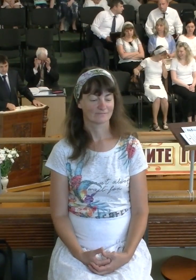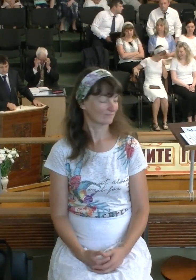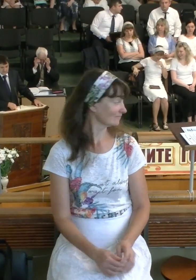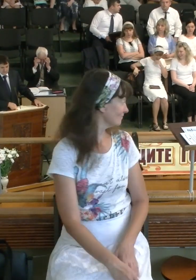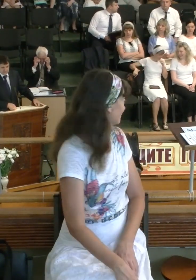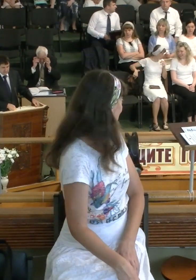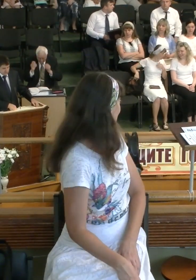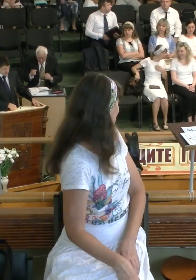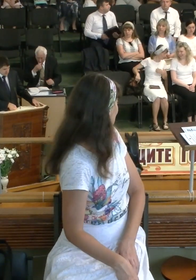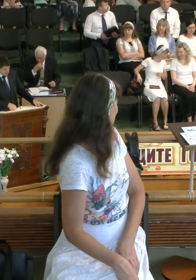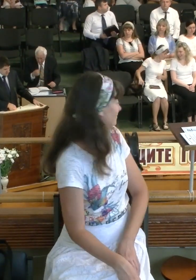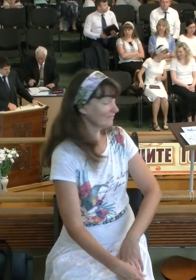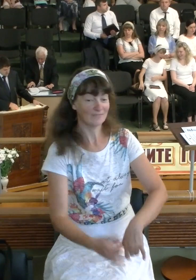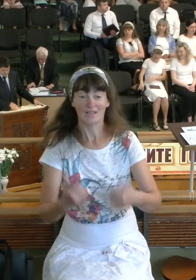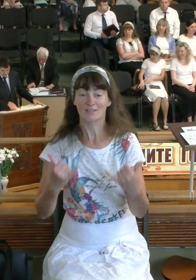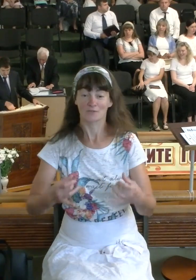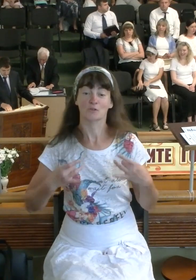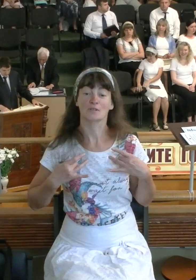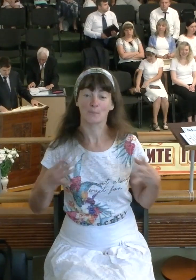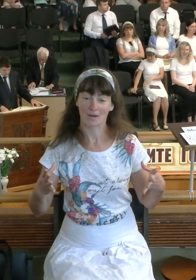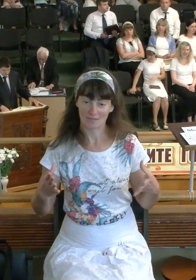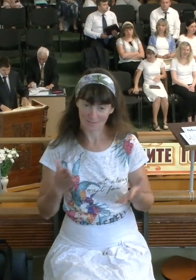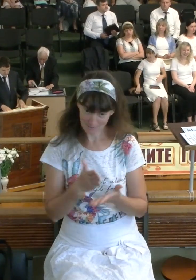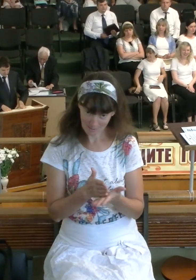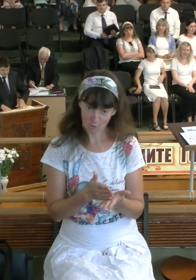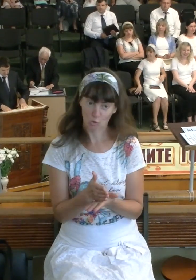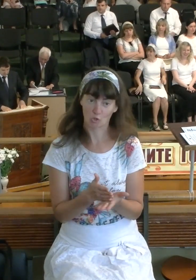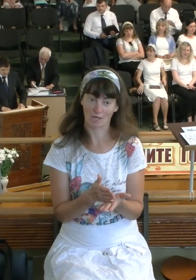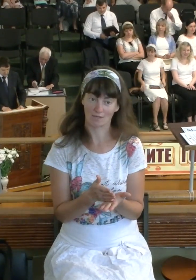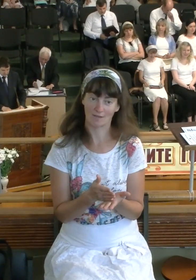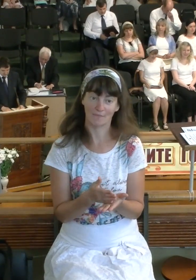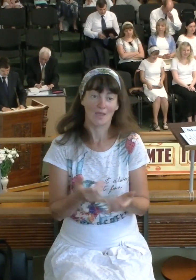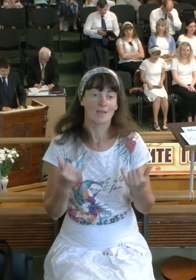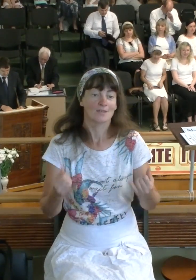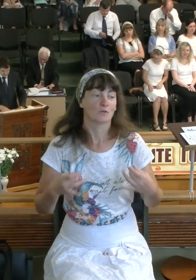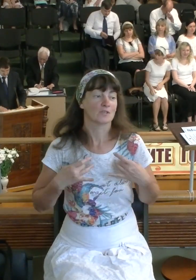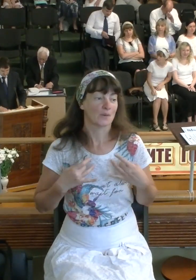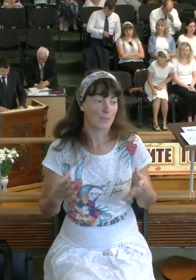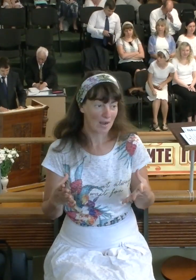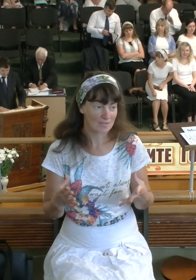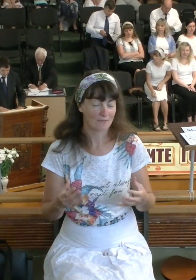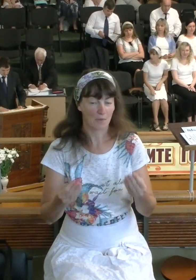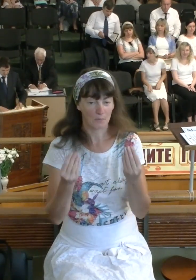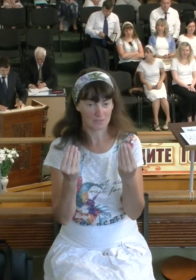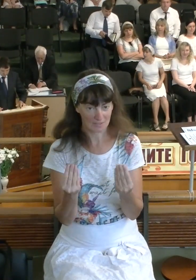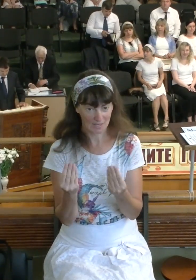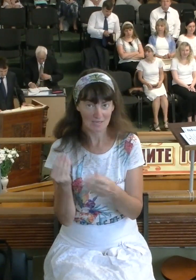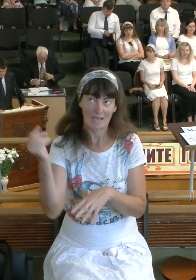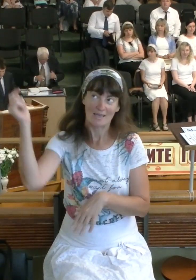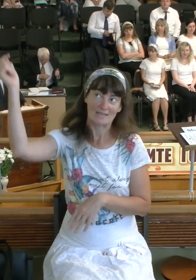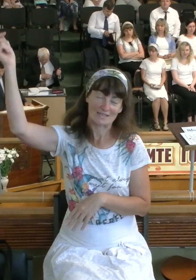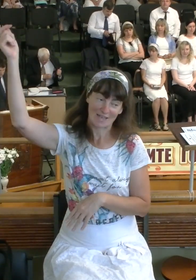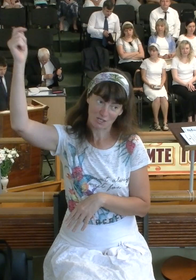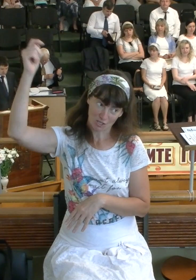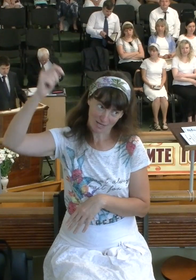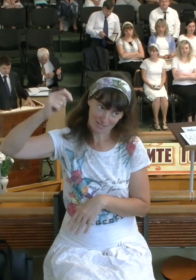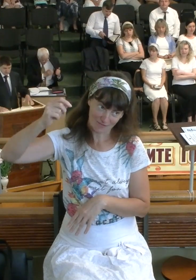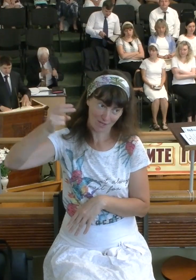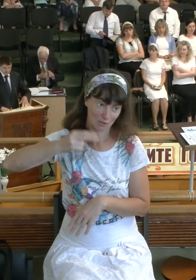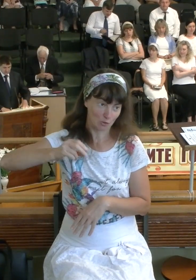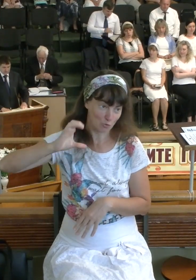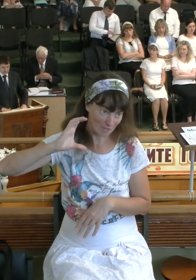сегодня праздничное собрание. Мы сегодня празднуем день сошествия Святого Духа.